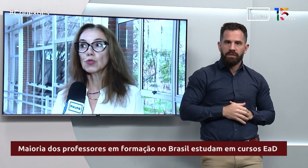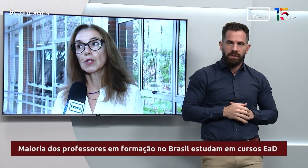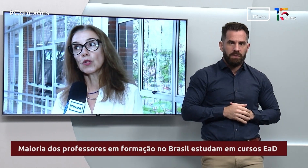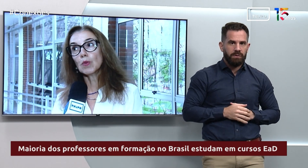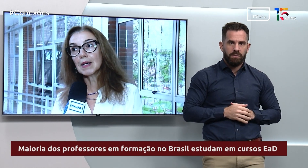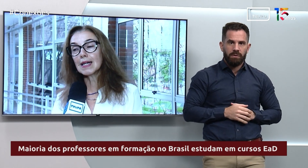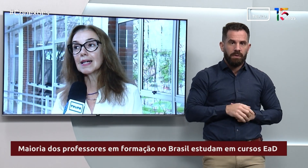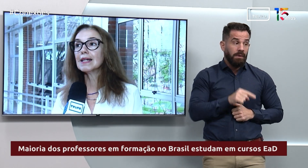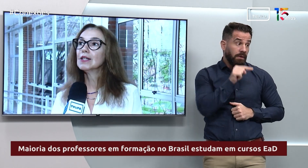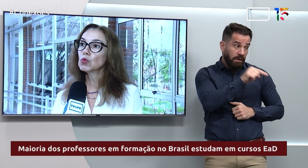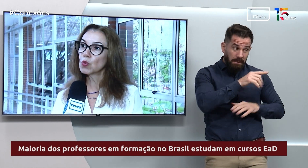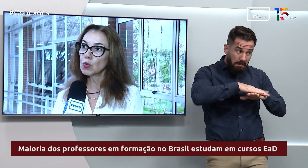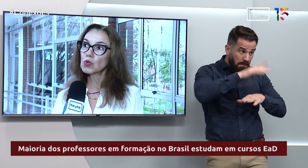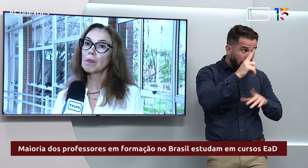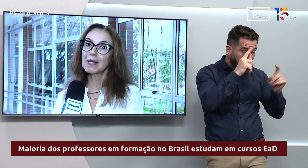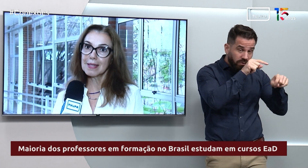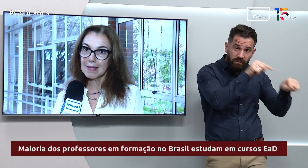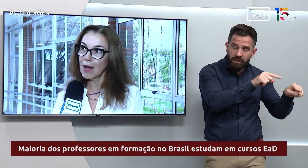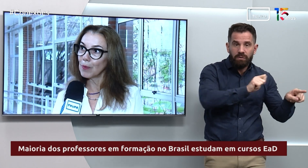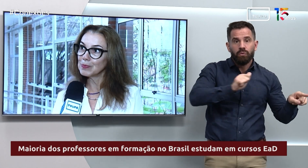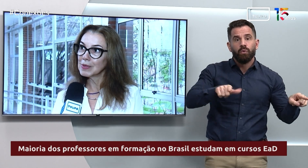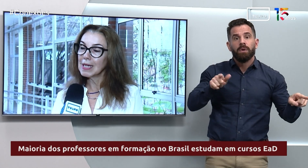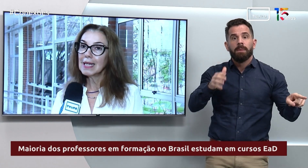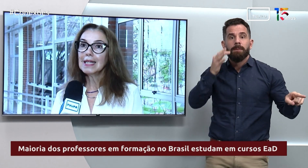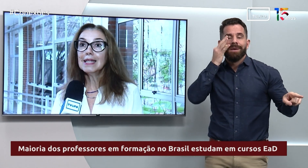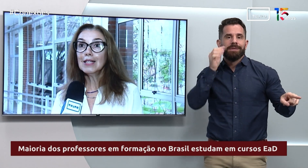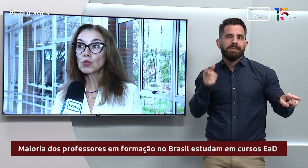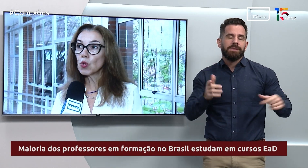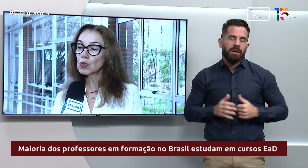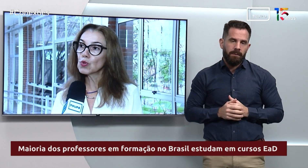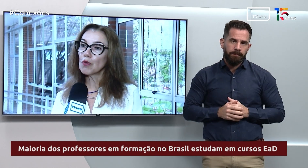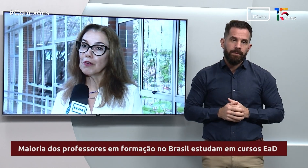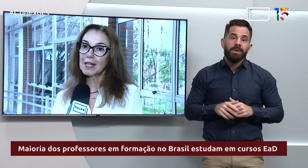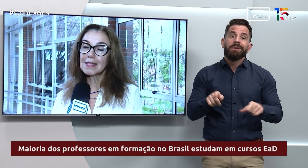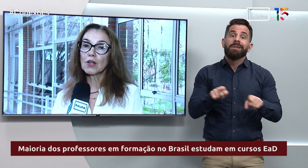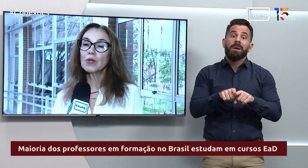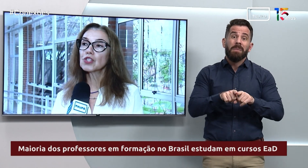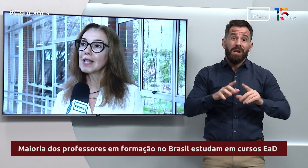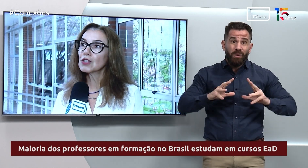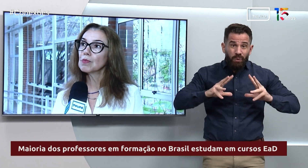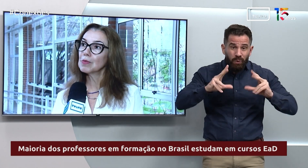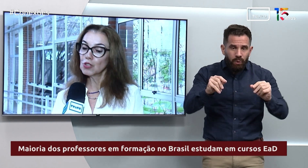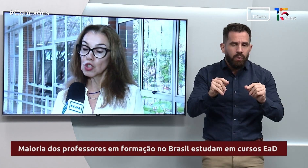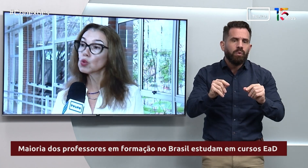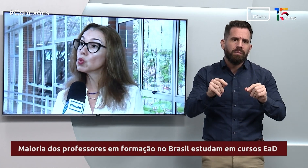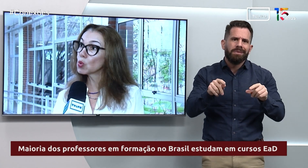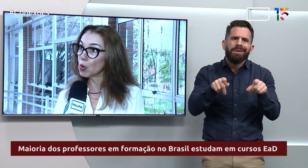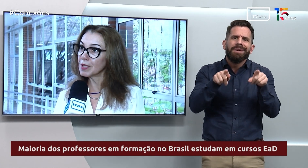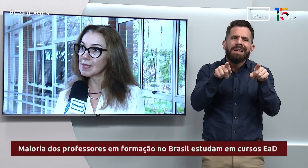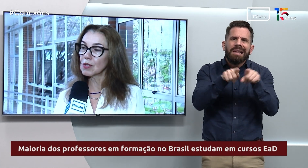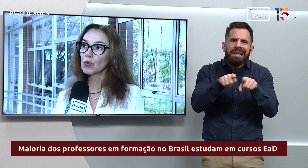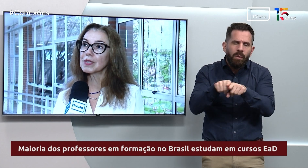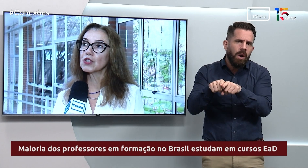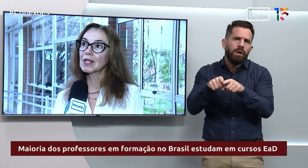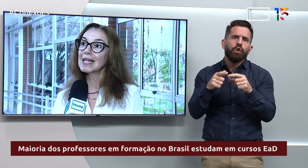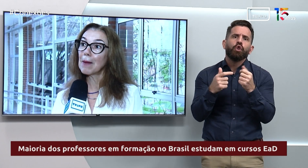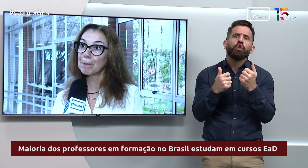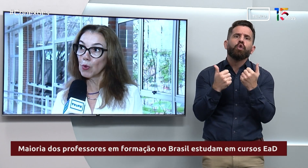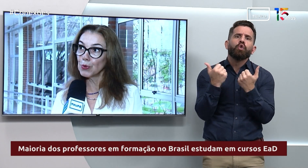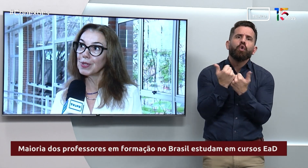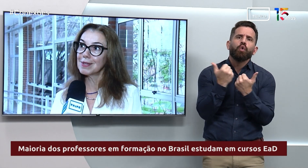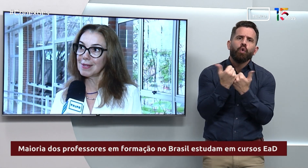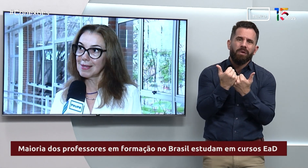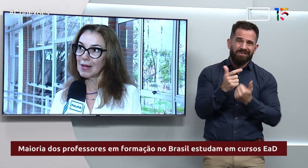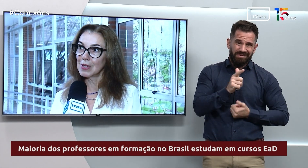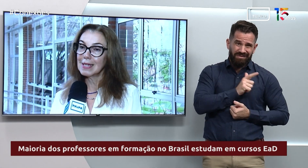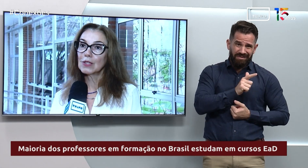EAD do que num curso presencial. E nem todos oferecem a quantidade de tutores, ou seja, aquele